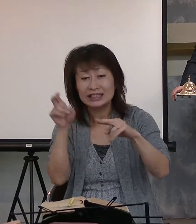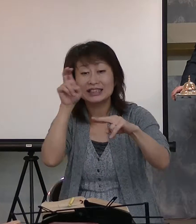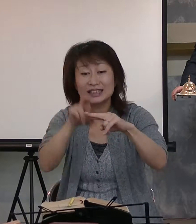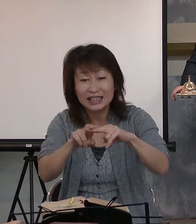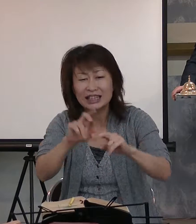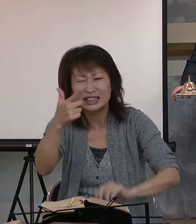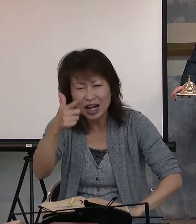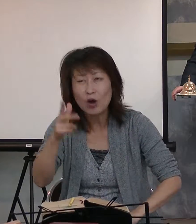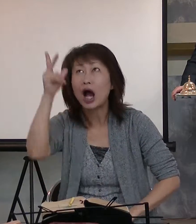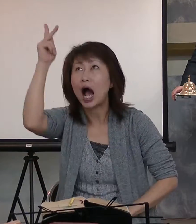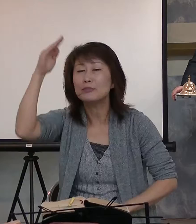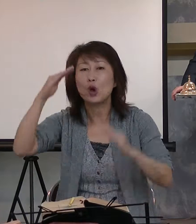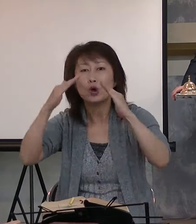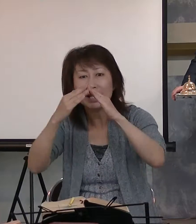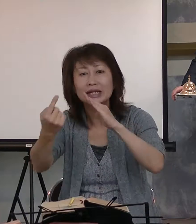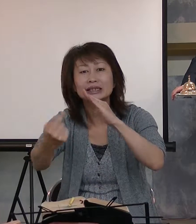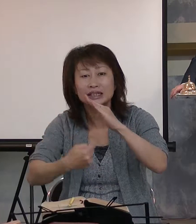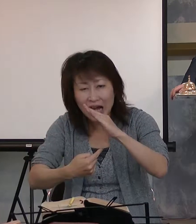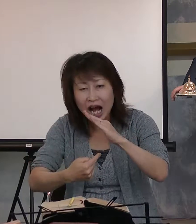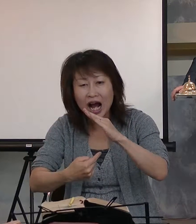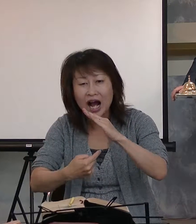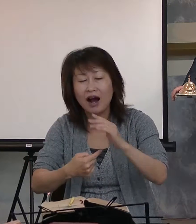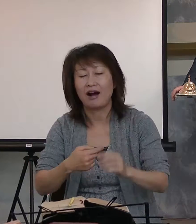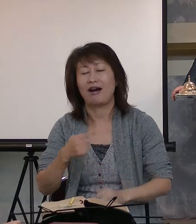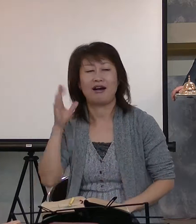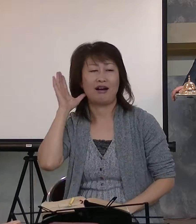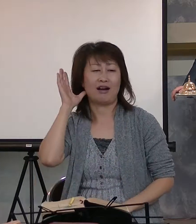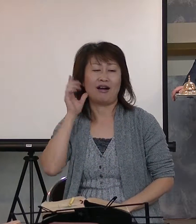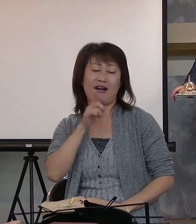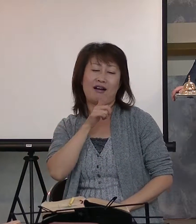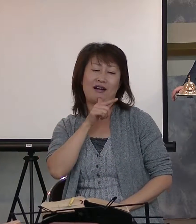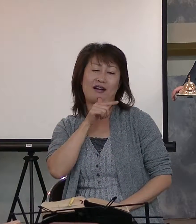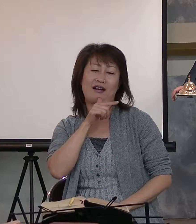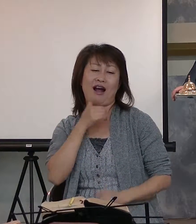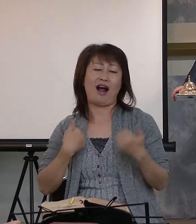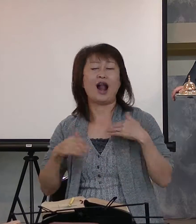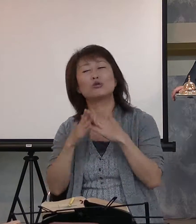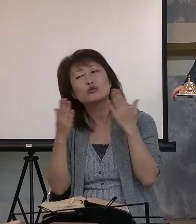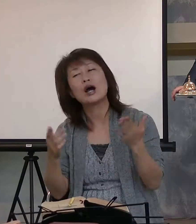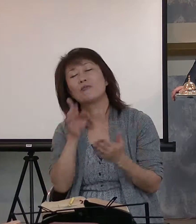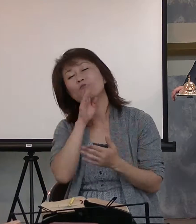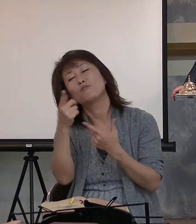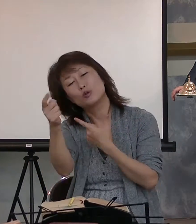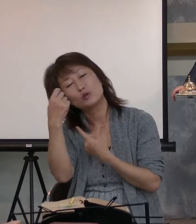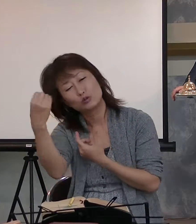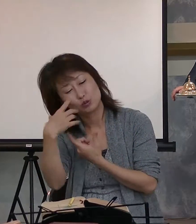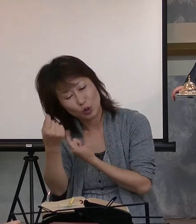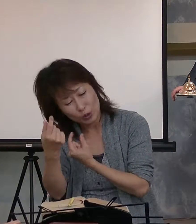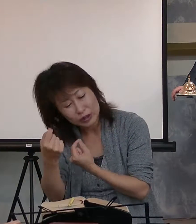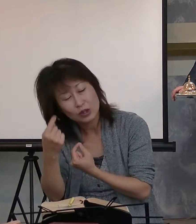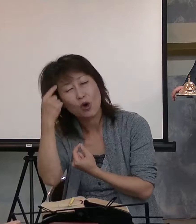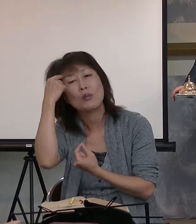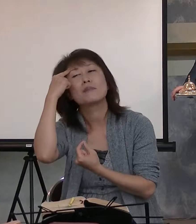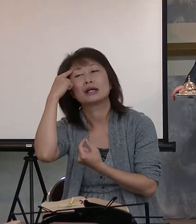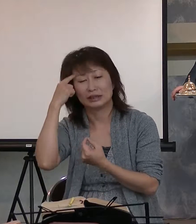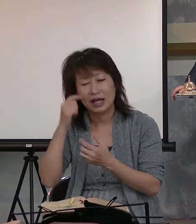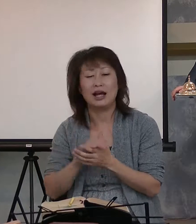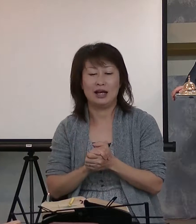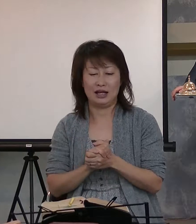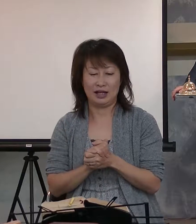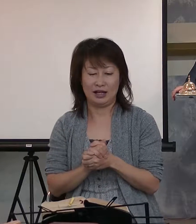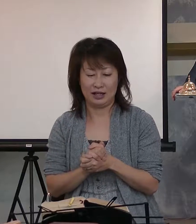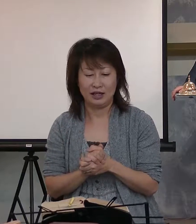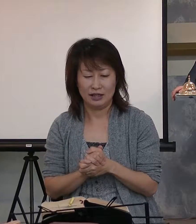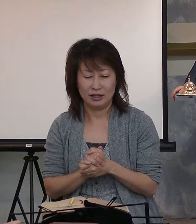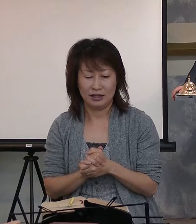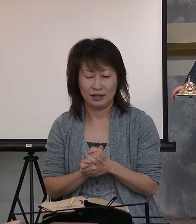た。ハレルヤですね。まさに、そうなことをまさに思わされてお